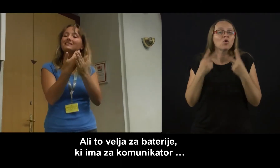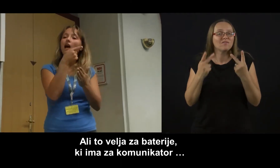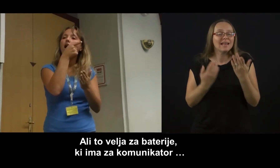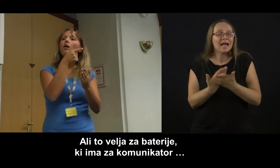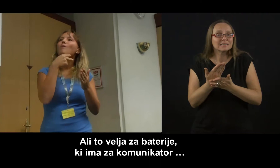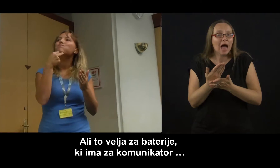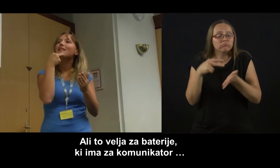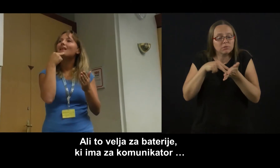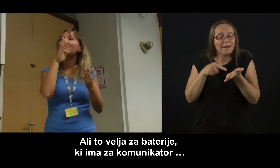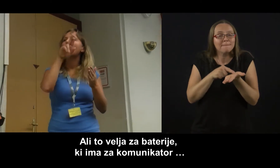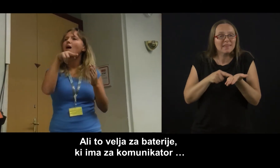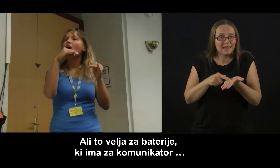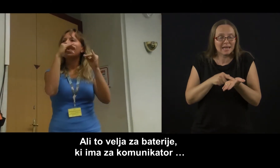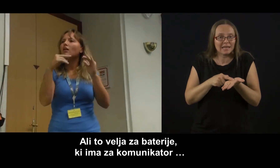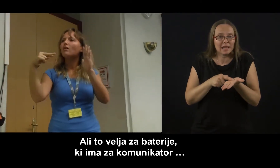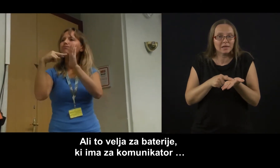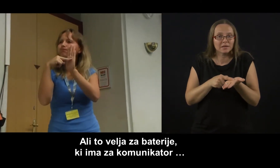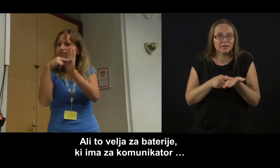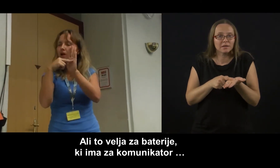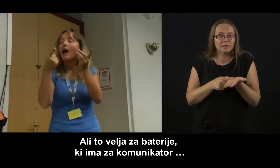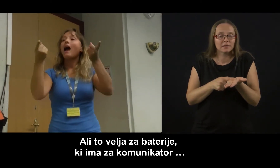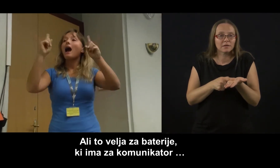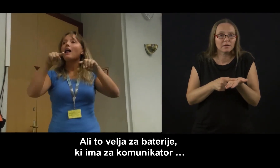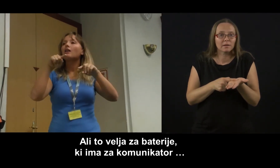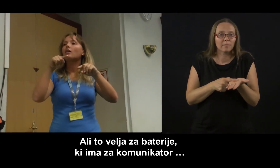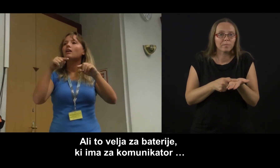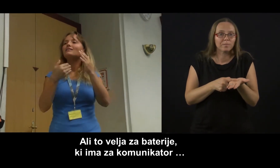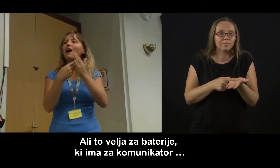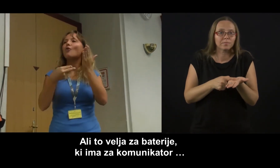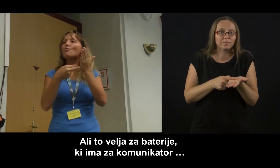Ali to velja za baterije, ki ima